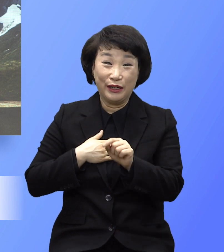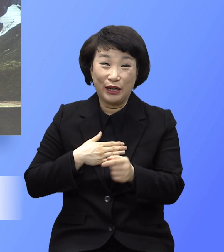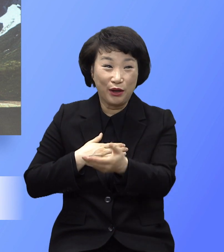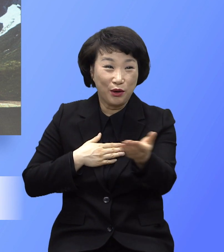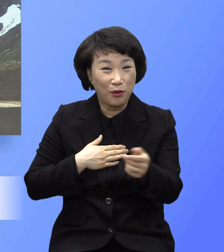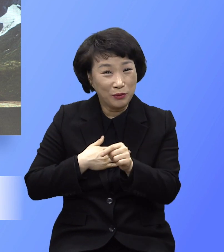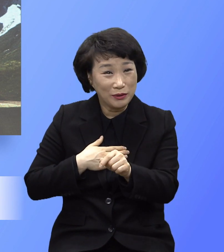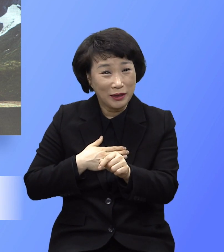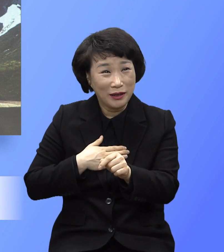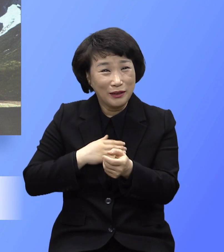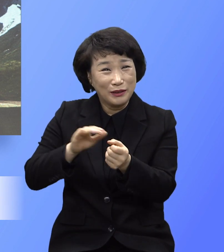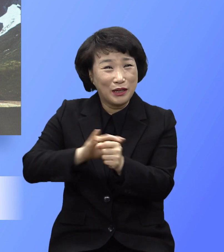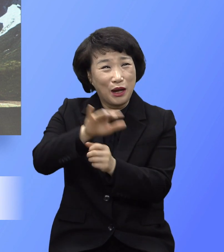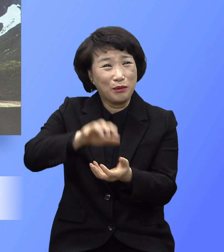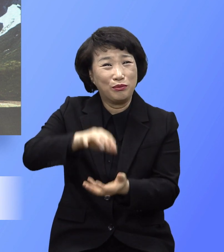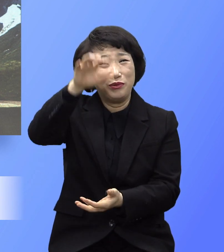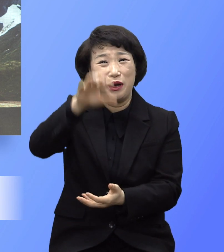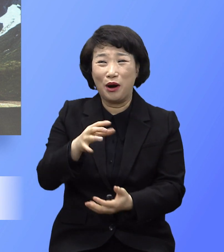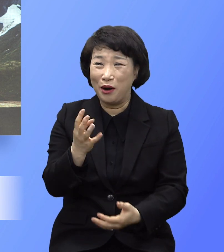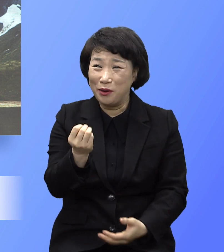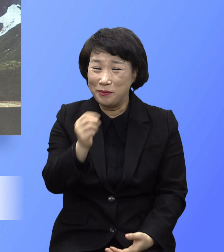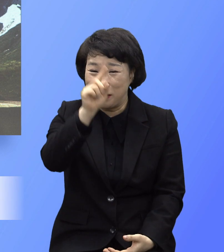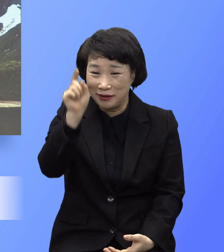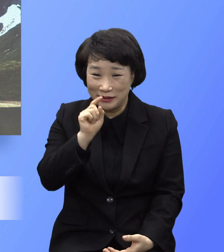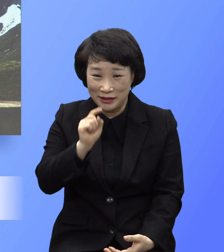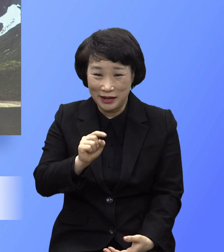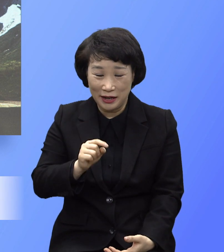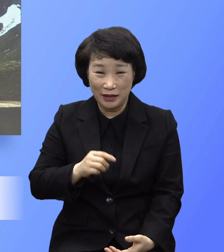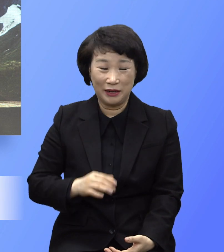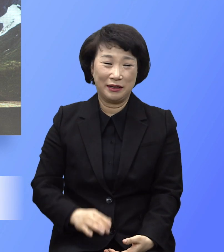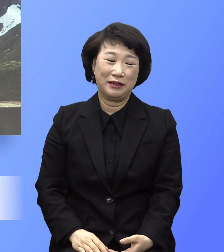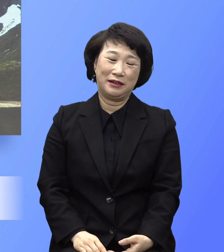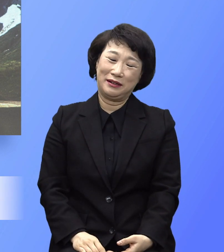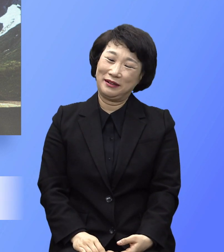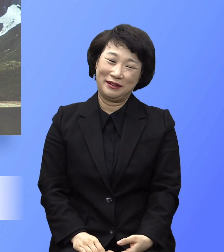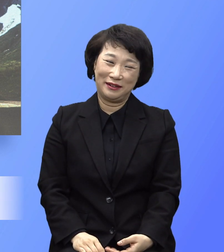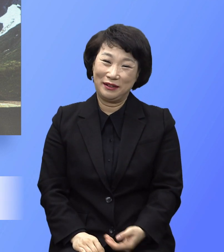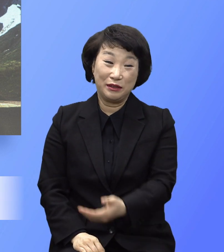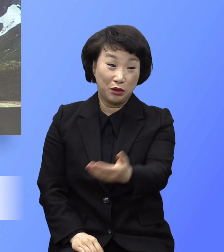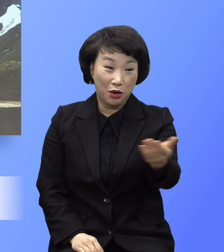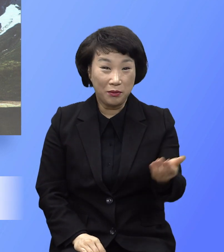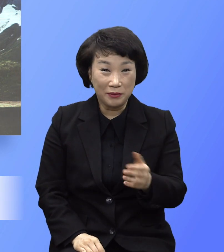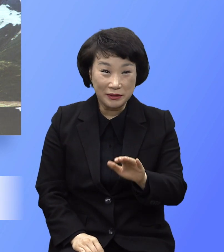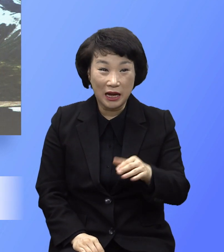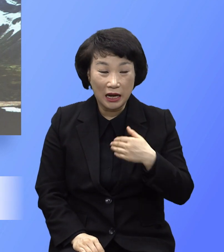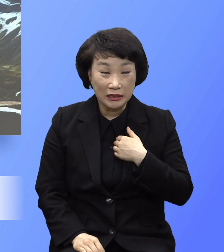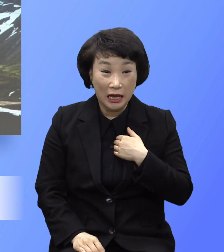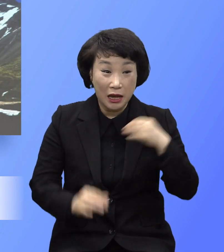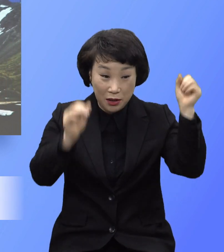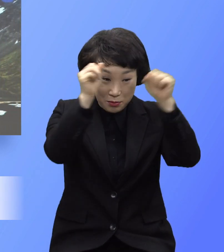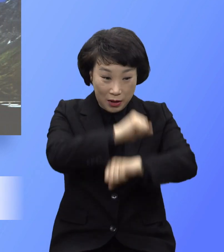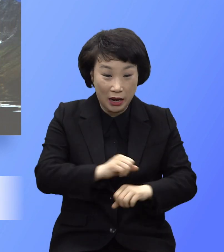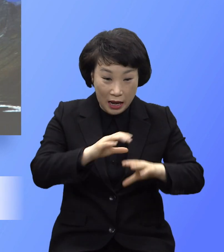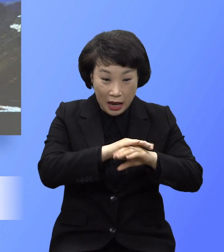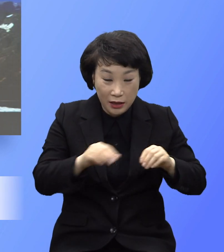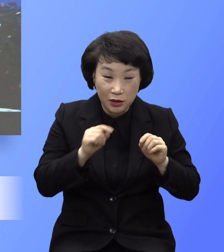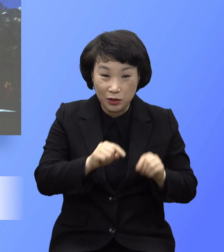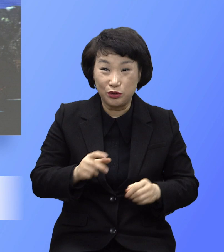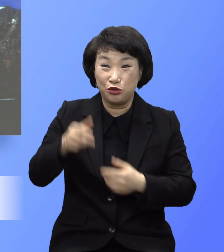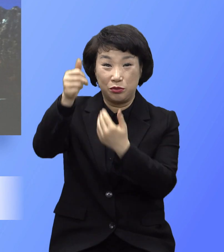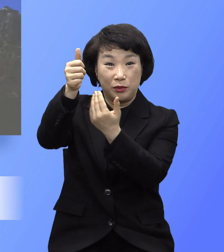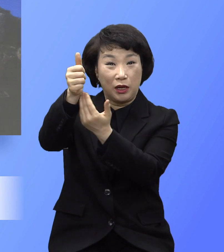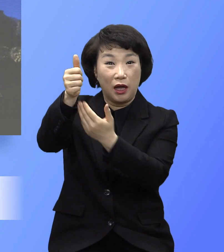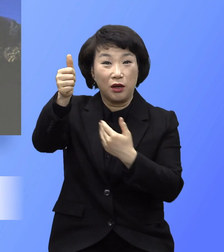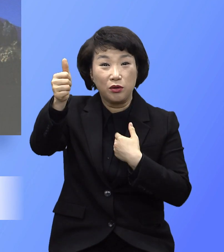이게 어느 정도의 사랑일까? 여러분에게 이렇게 내 멸망을 해결한 주님